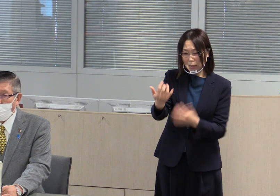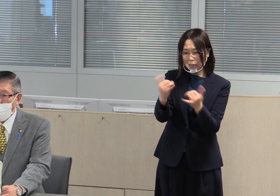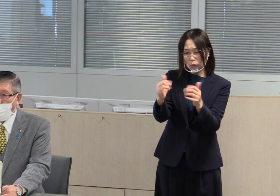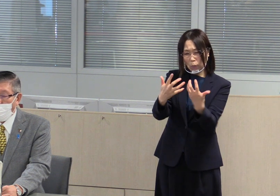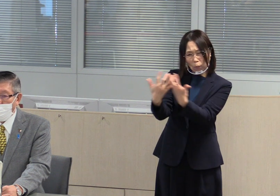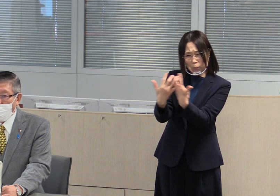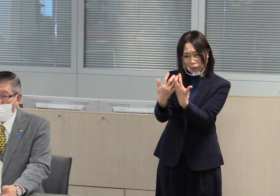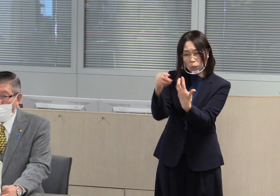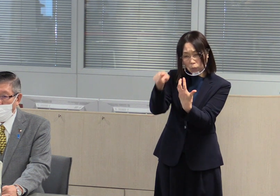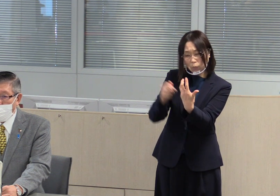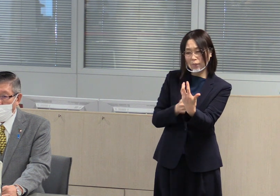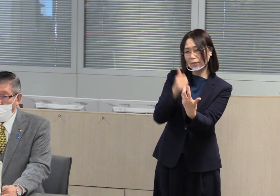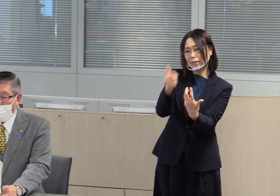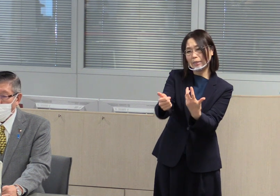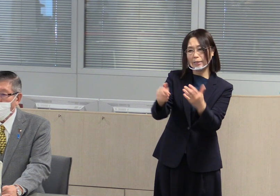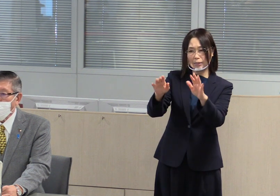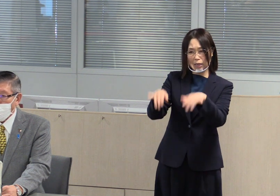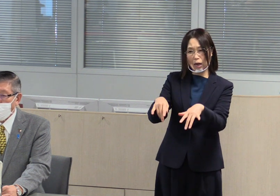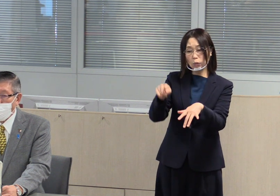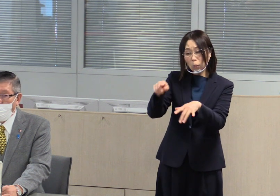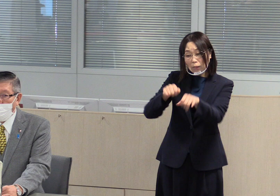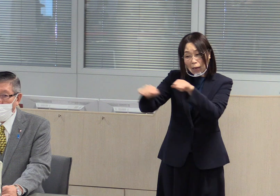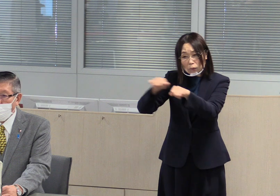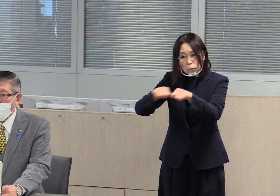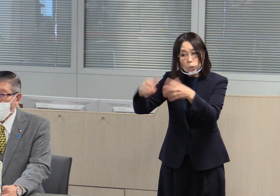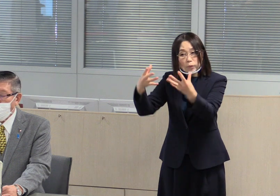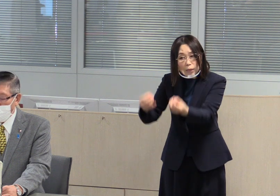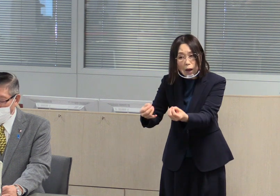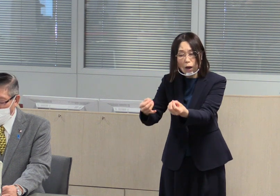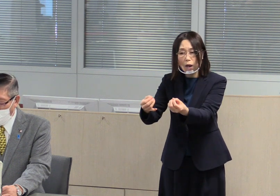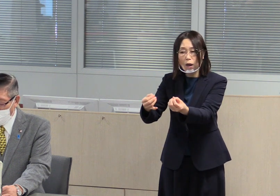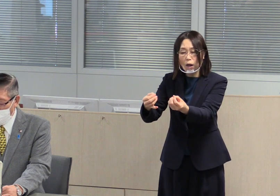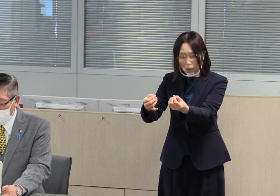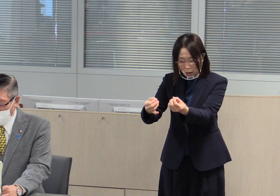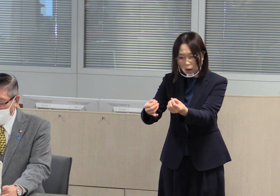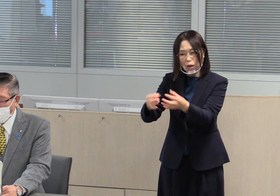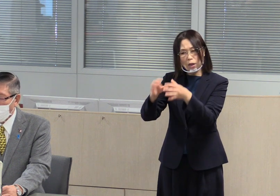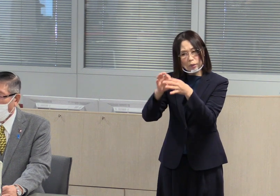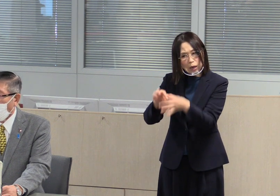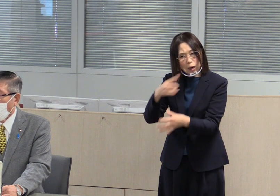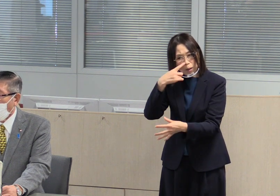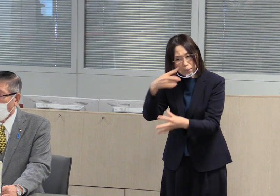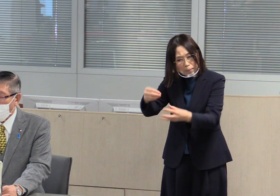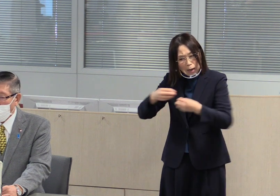に、活動したと、そういう場合に不安を持っている方が